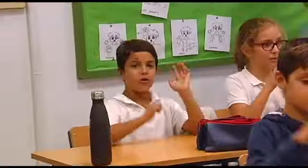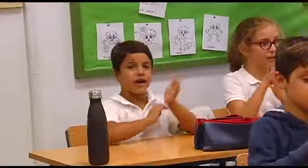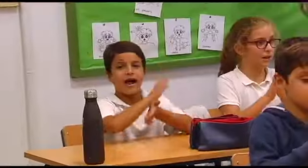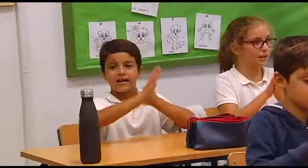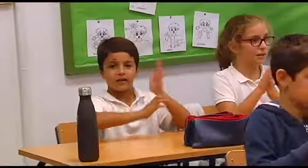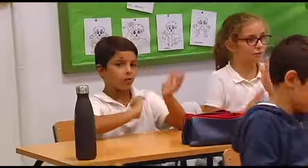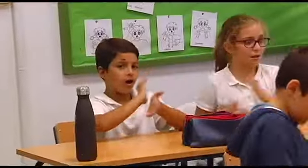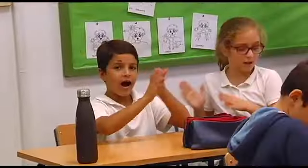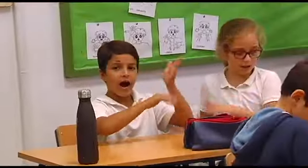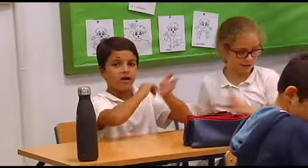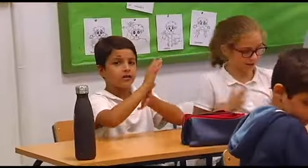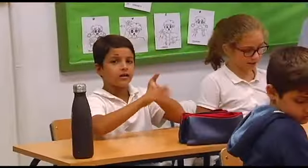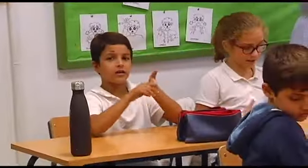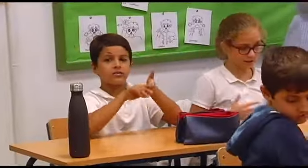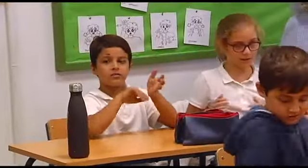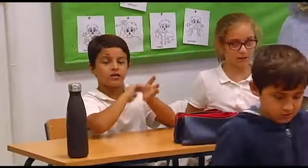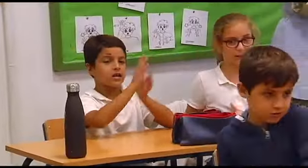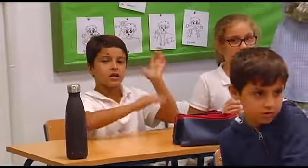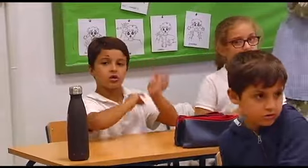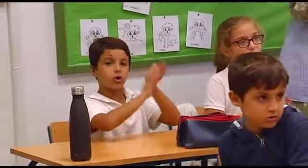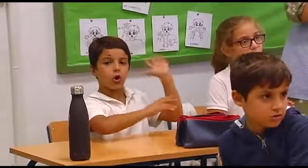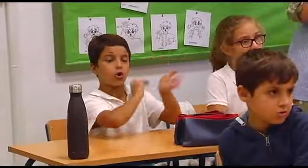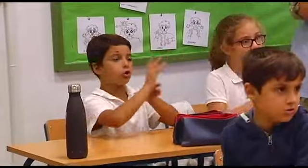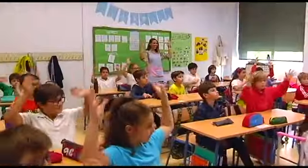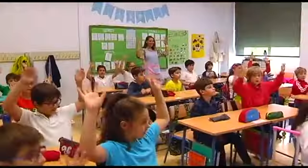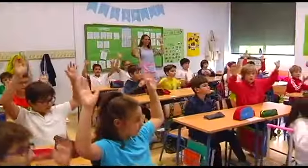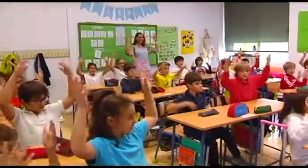la lengua de signos. ¡Sí!